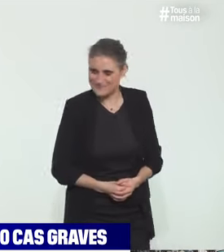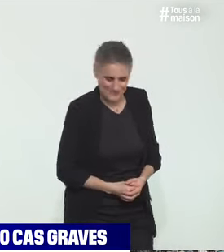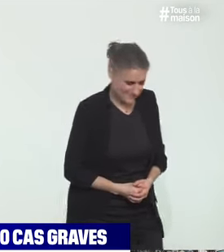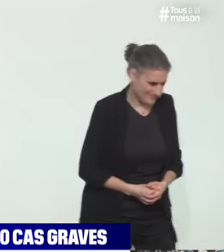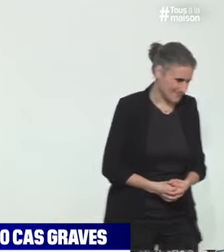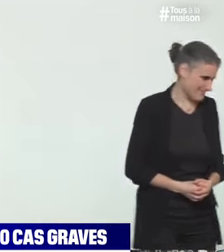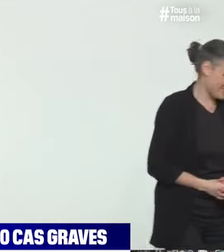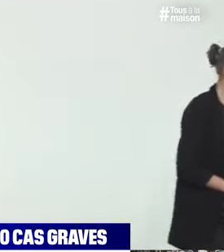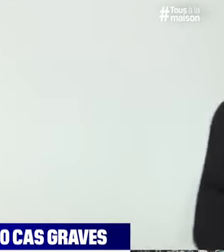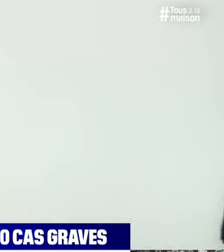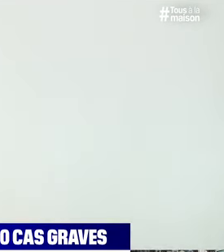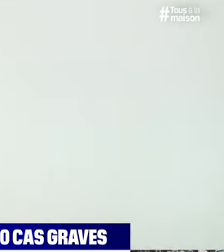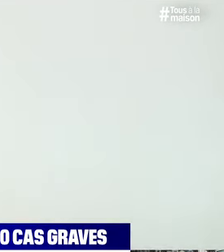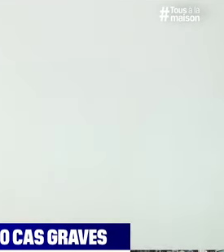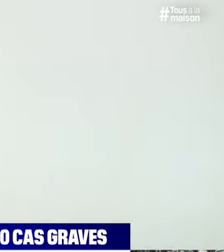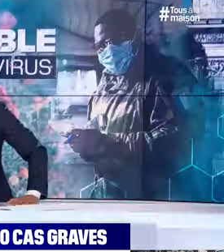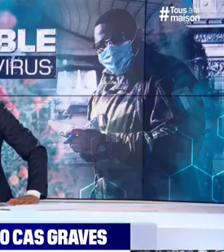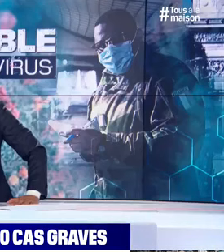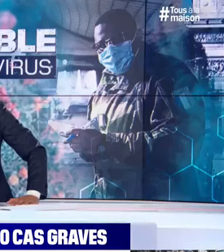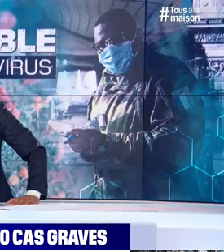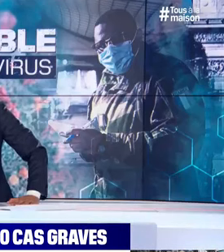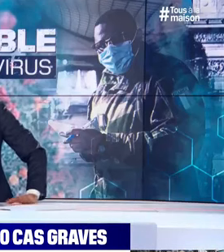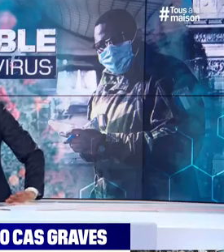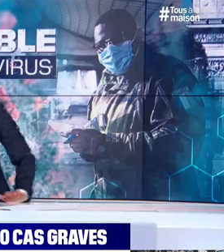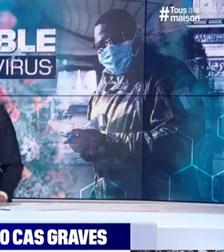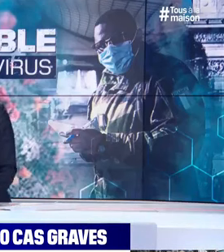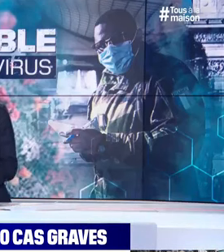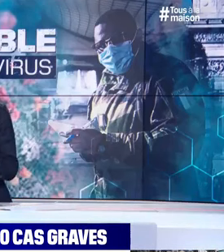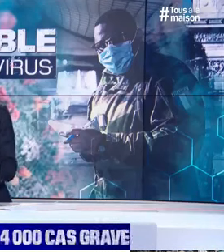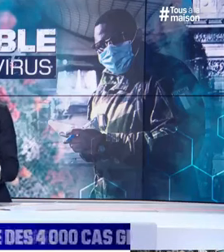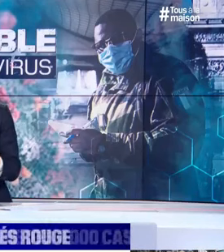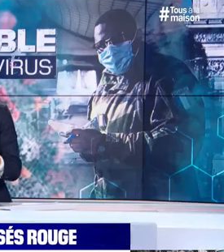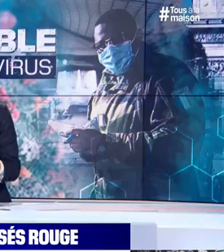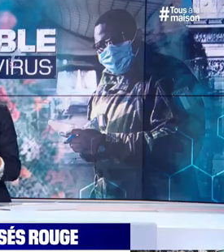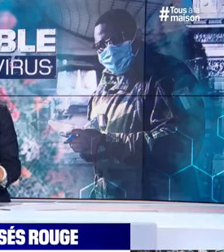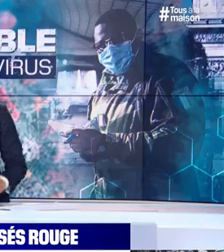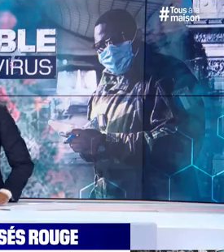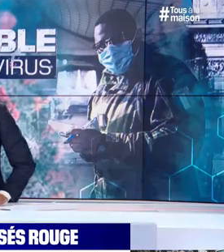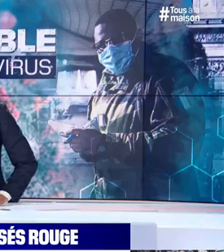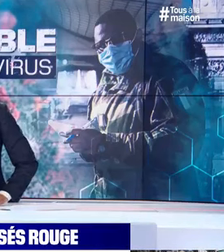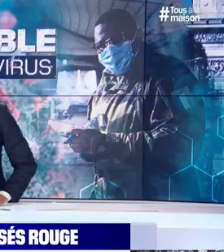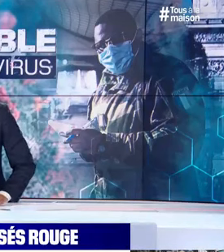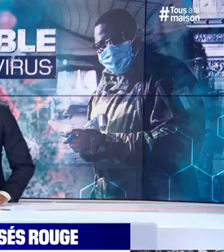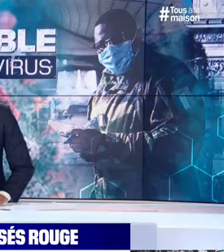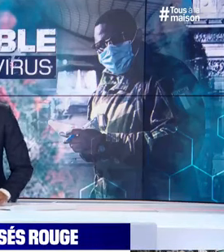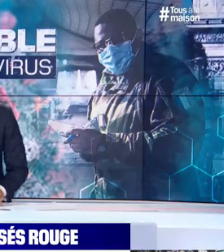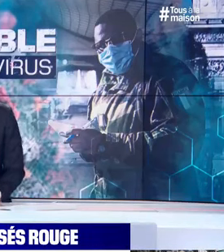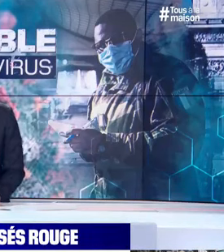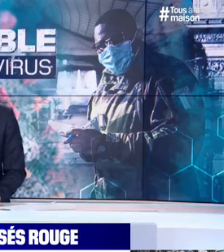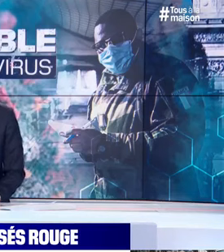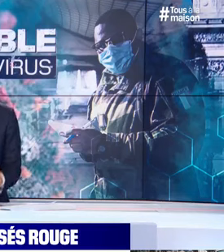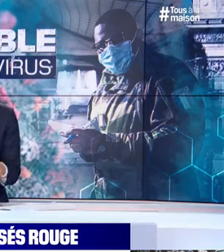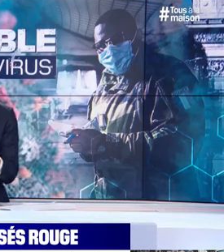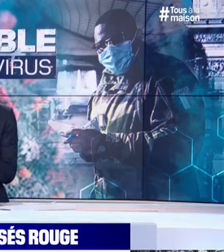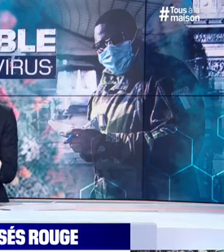madame. Voilà le point quotidien du directeur général de la Santé, Jérôme Salomon. Dense, très très dense en informations, en chiffres. Il y a eu beaucoup de